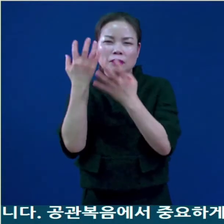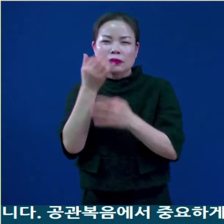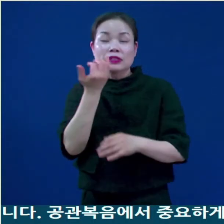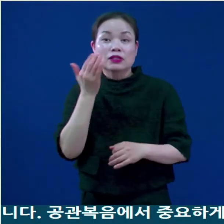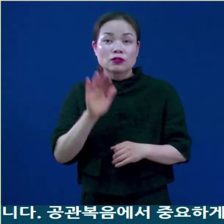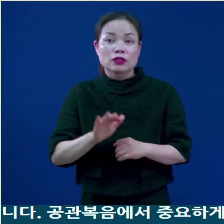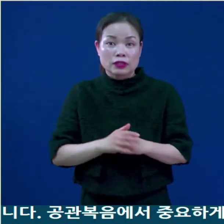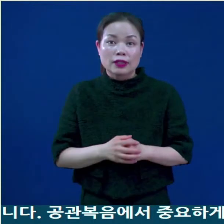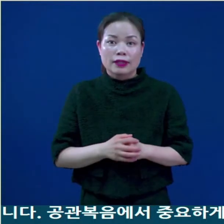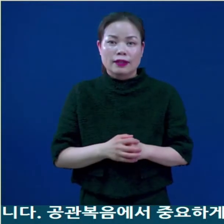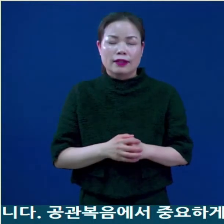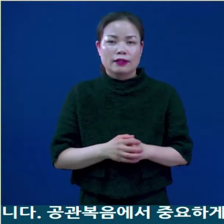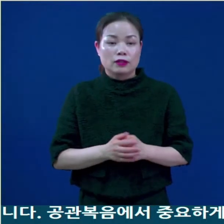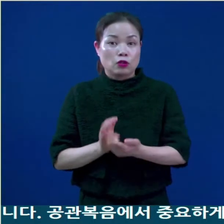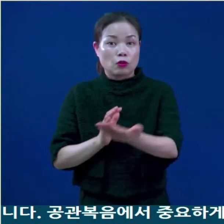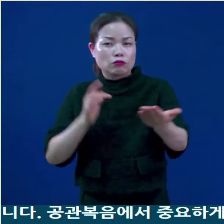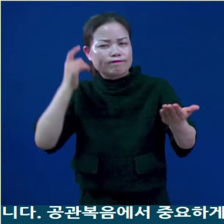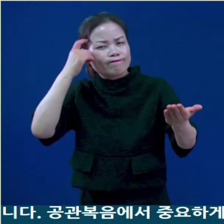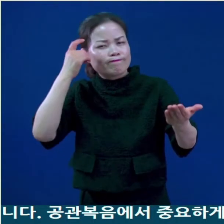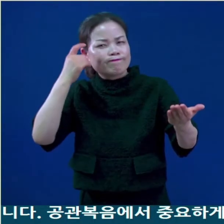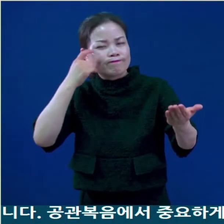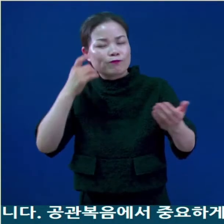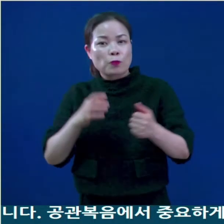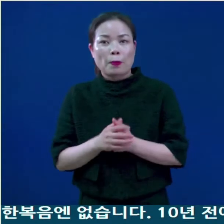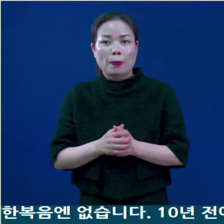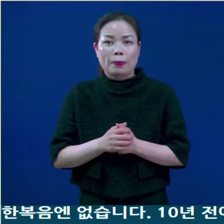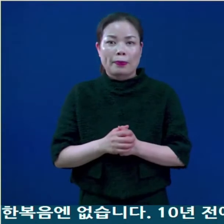그런데 한번 여러분 생각해 보세요.